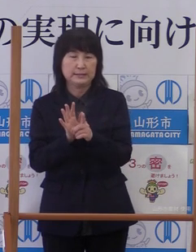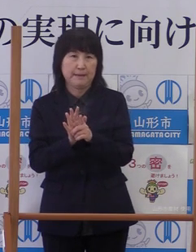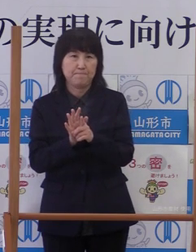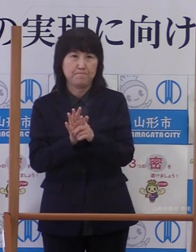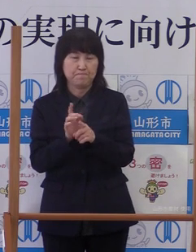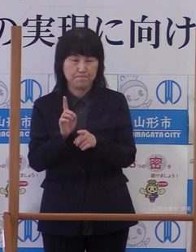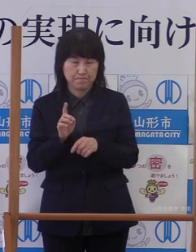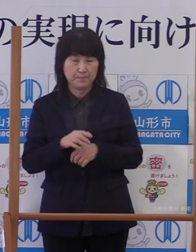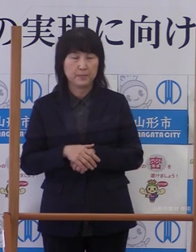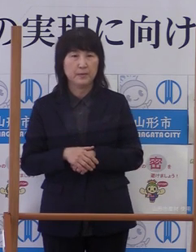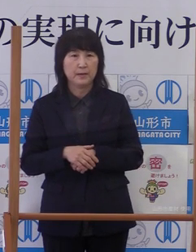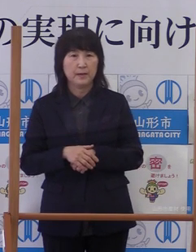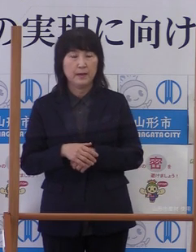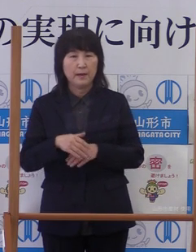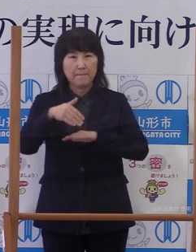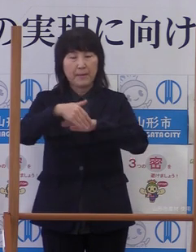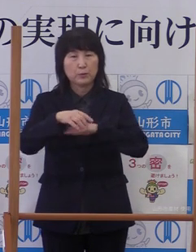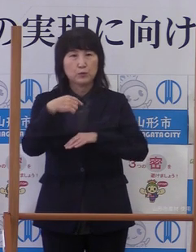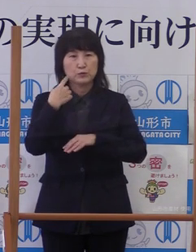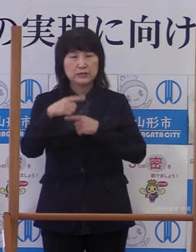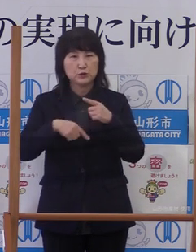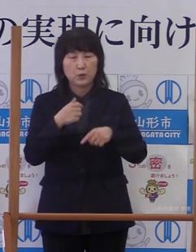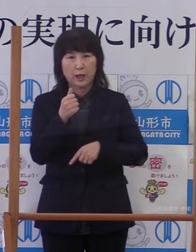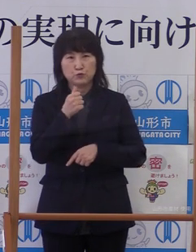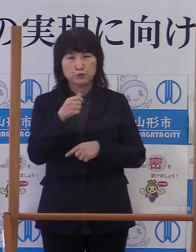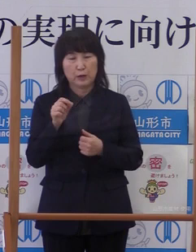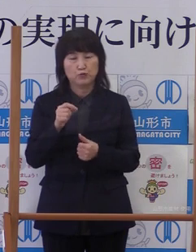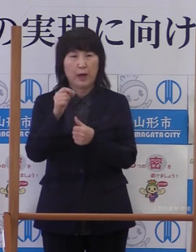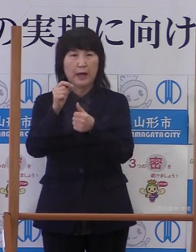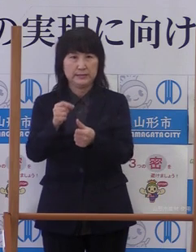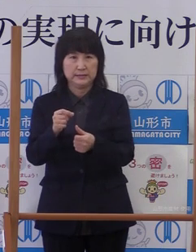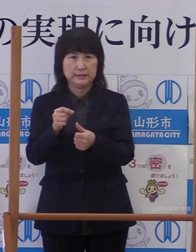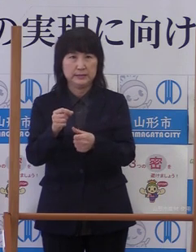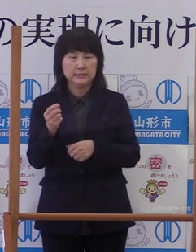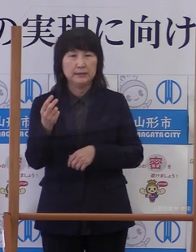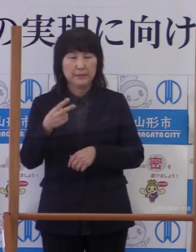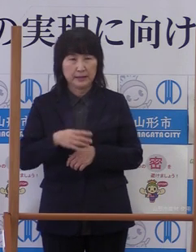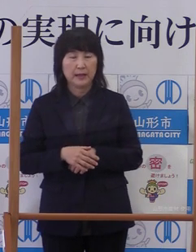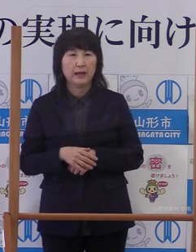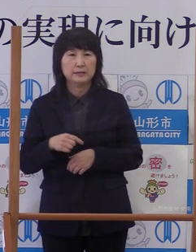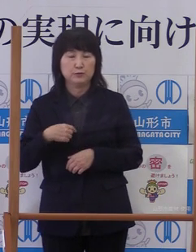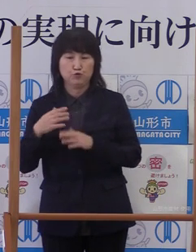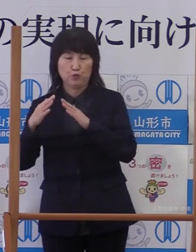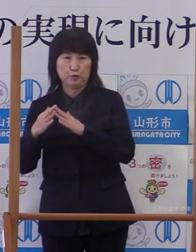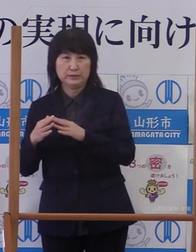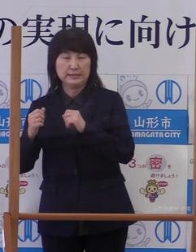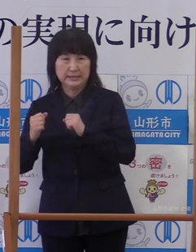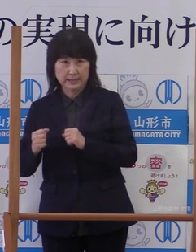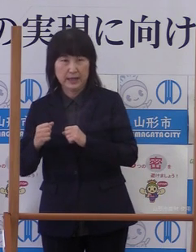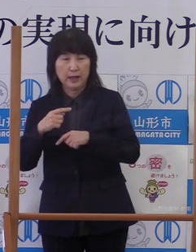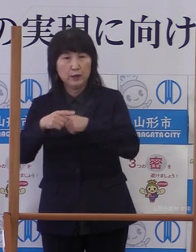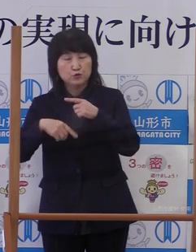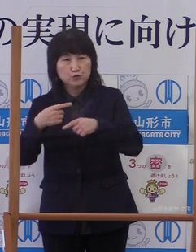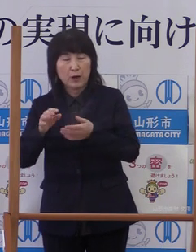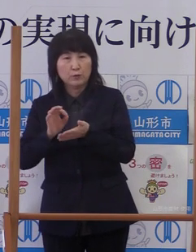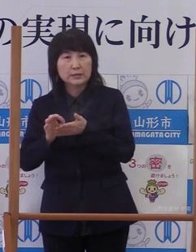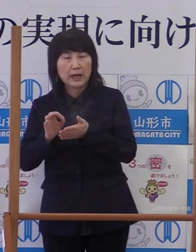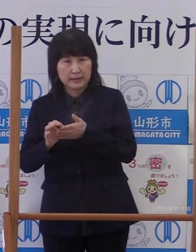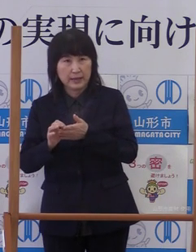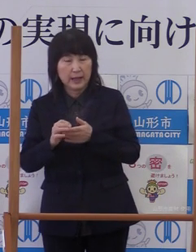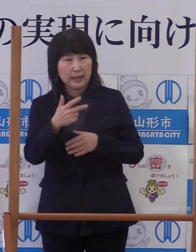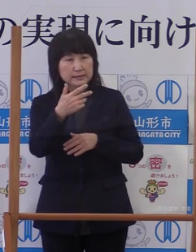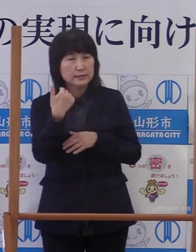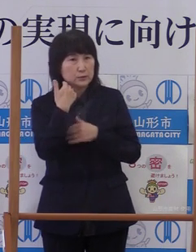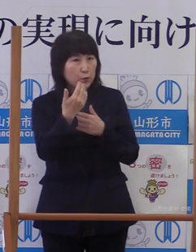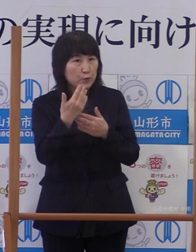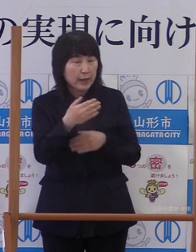、窓口に手話通訳者を配置するとともに、自宅にいながら手話を使用し、市へ